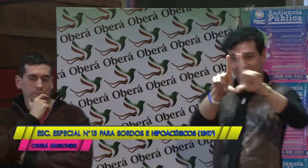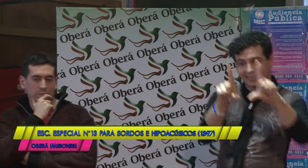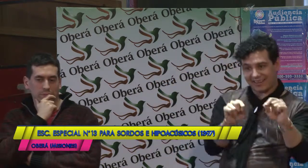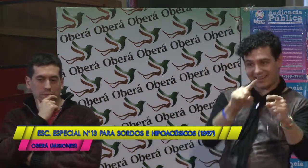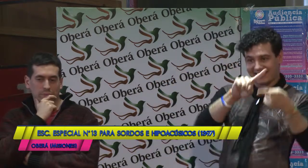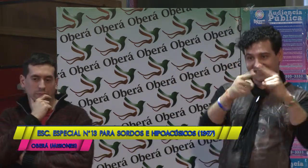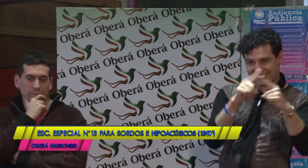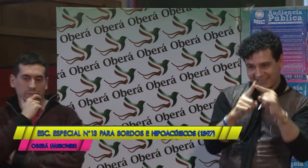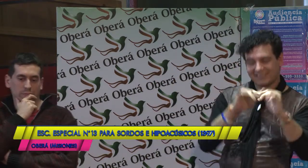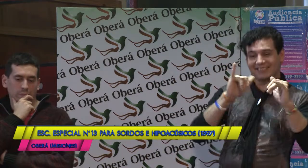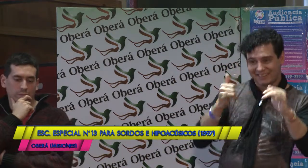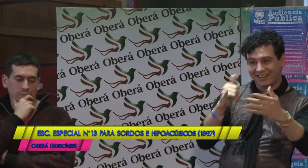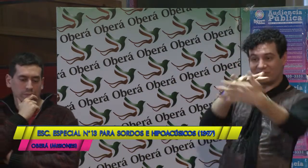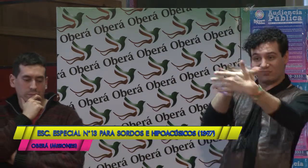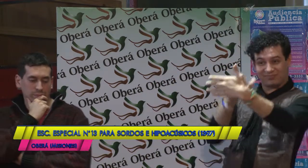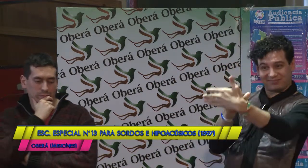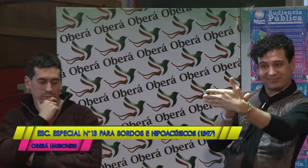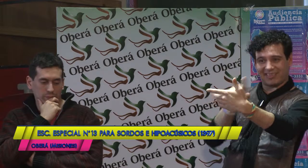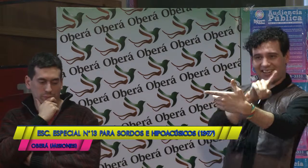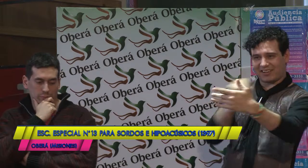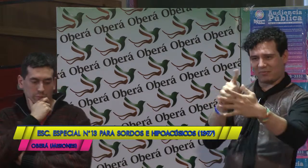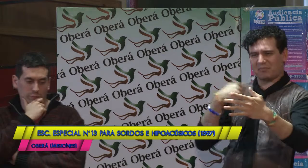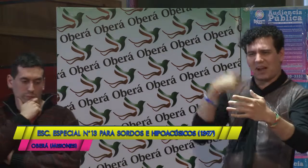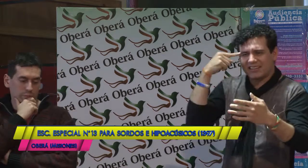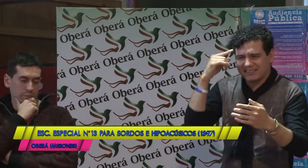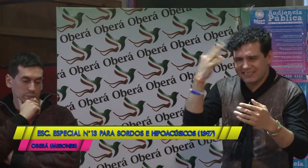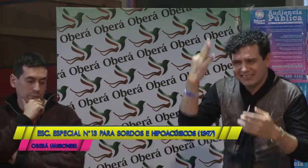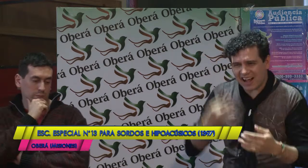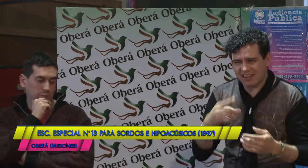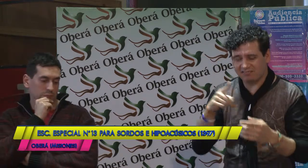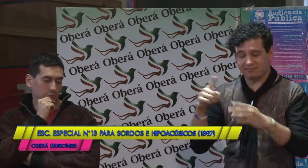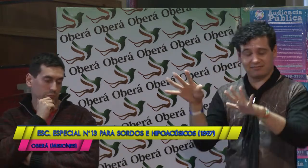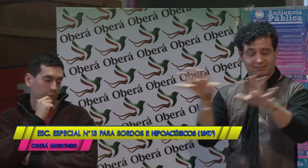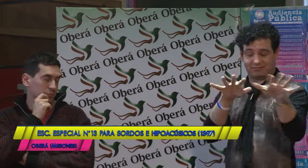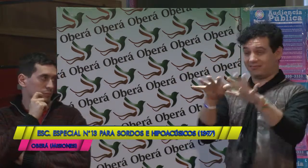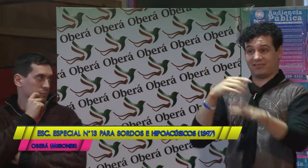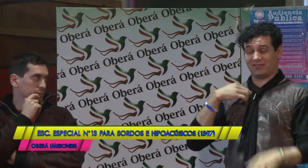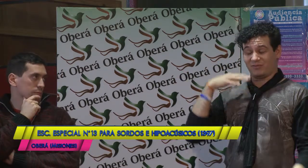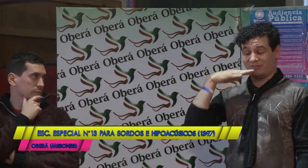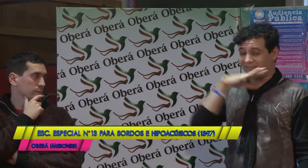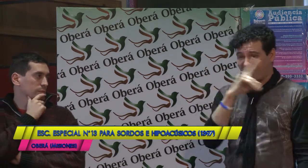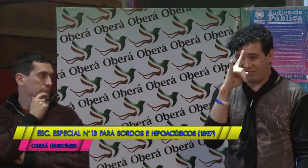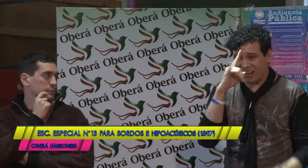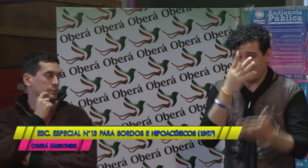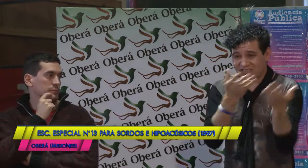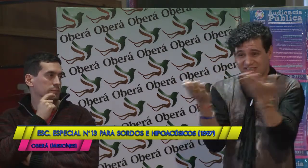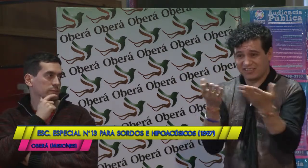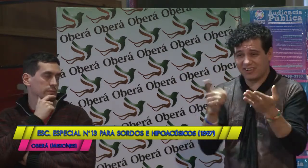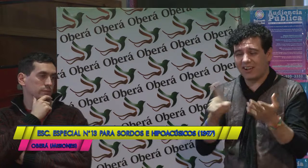En Canal 13, ustedes habrán visto el wipe. Y a veces lo que pasa es que lo superponen o se ve borrosa